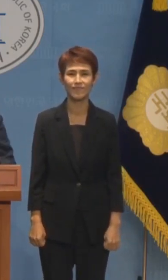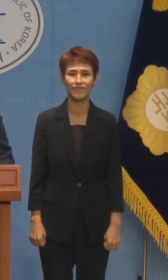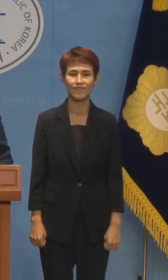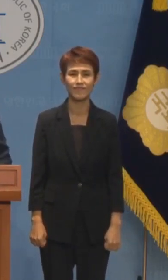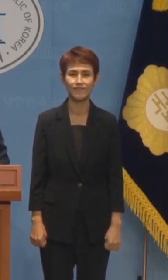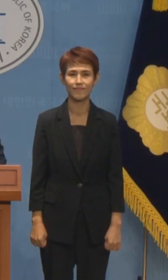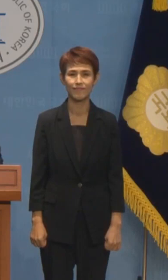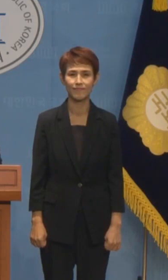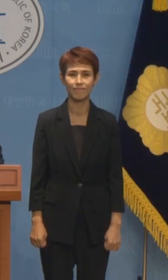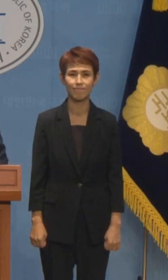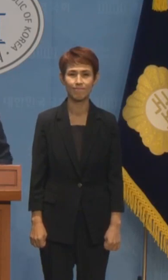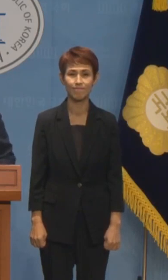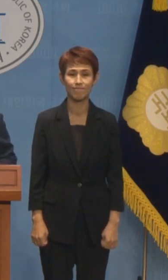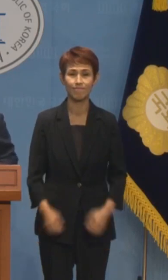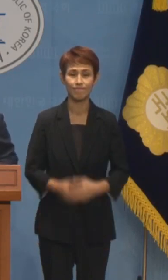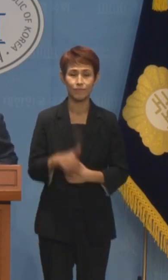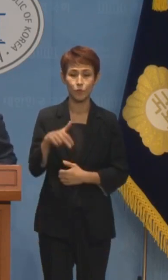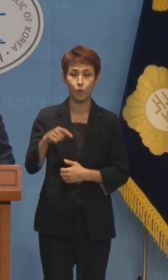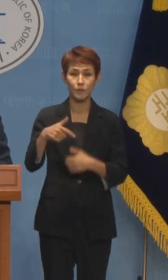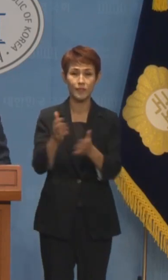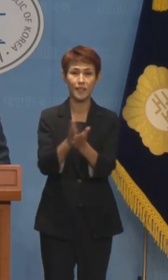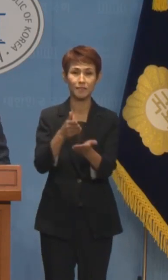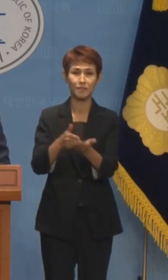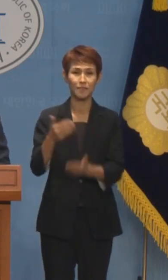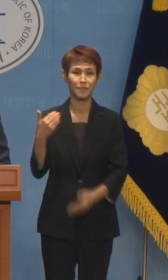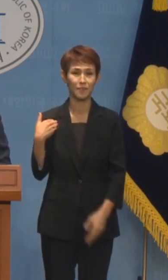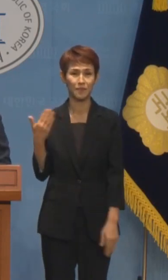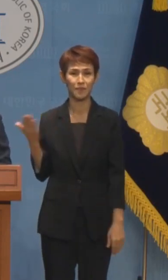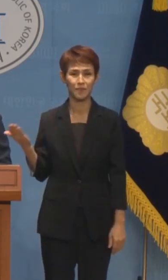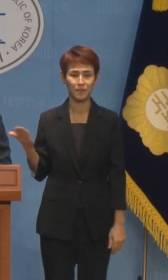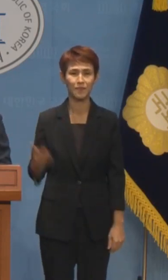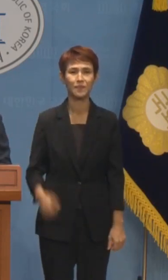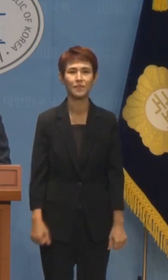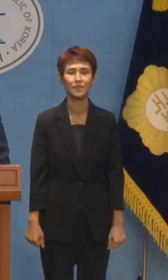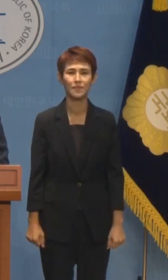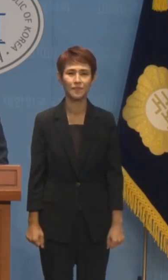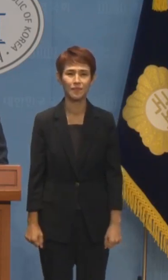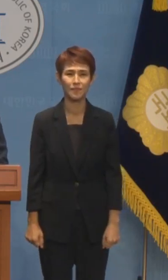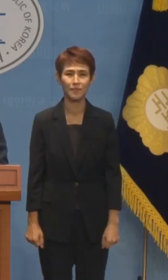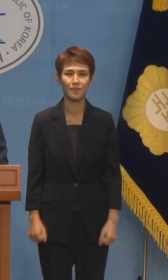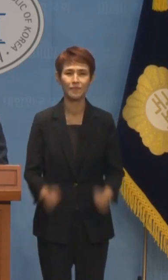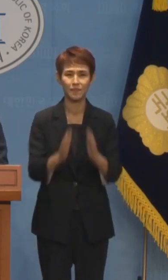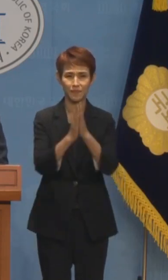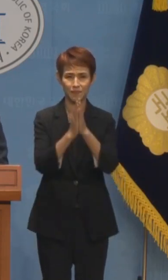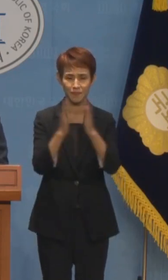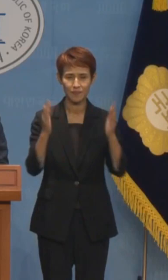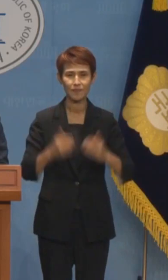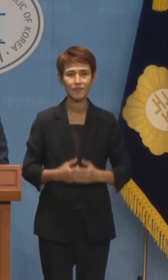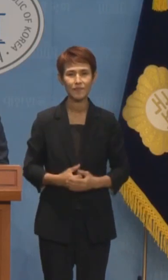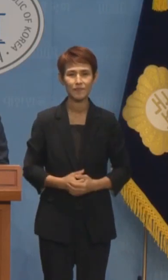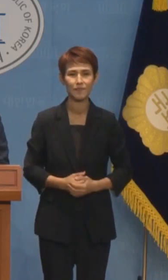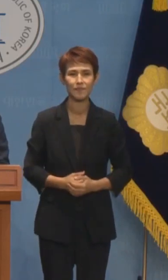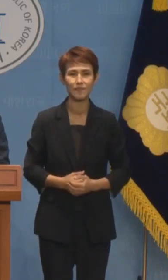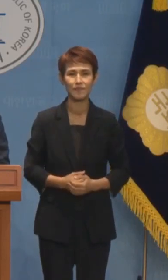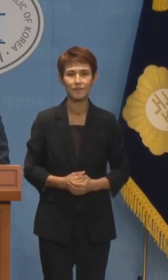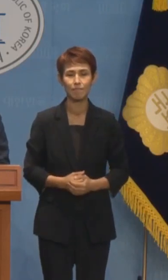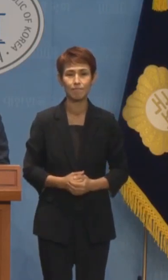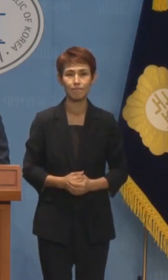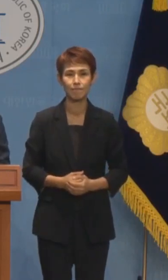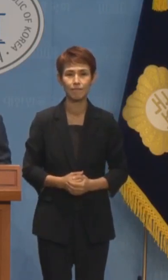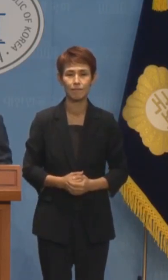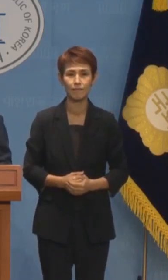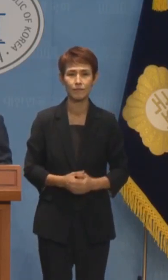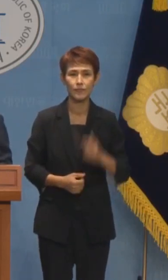높여놓고 예 조국 혁신당 대변인 김보엽 있니다 논평이어서 하겠습니다